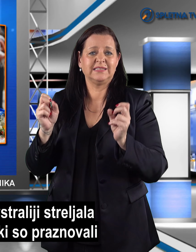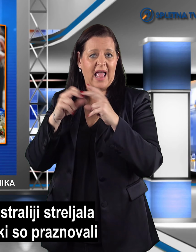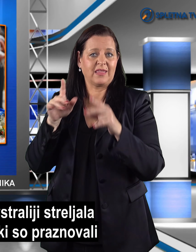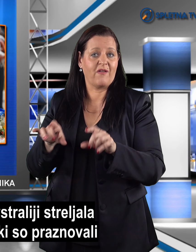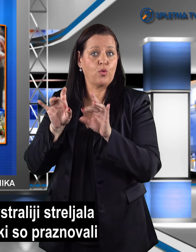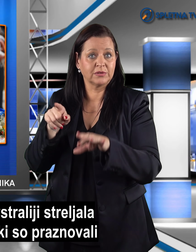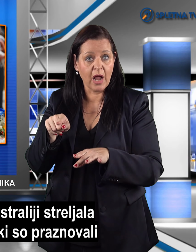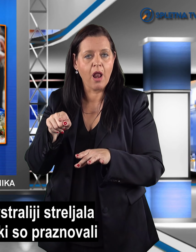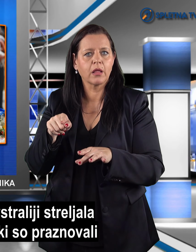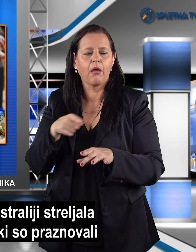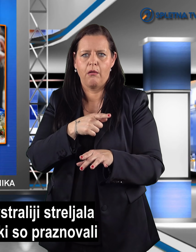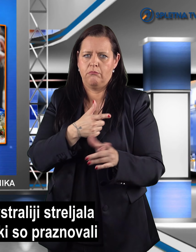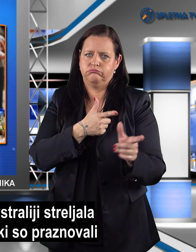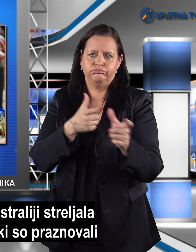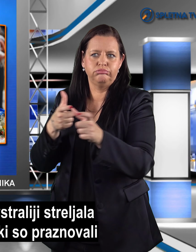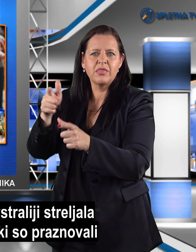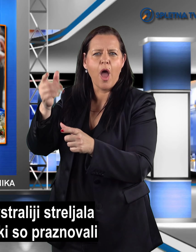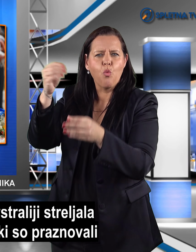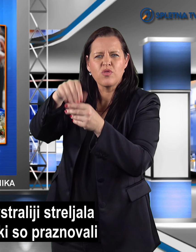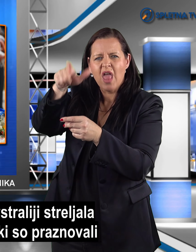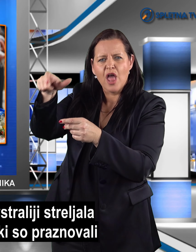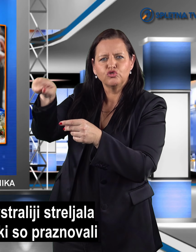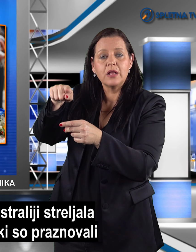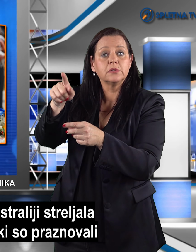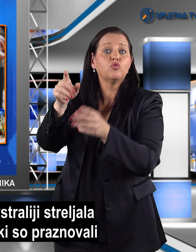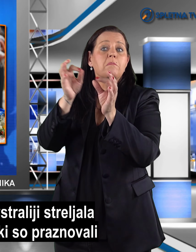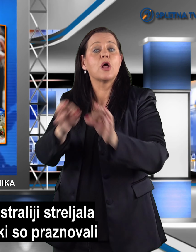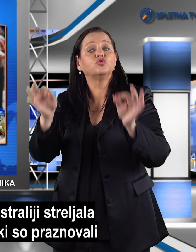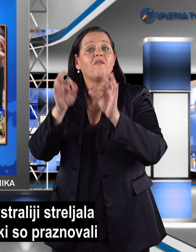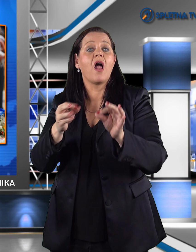streljala na udeležence, ki so praznovali judovski praznik.